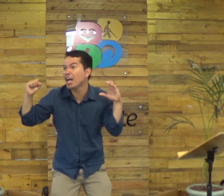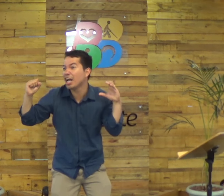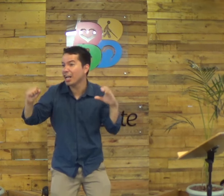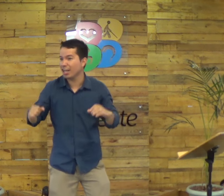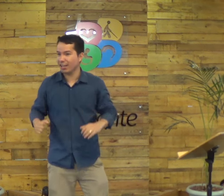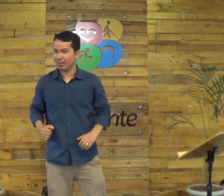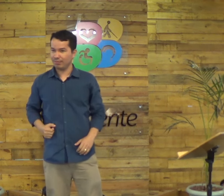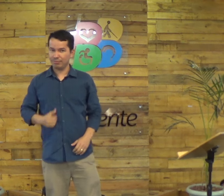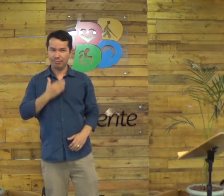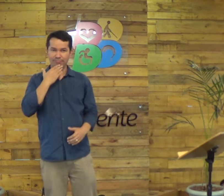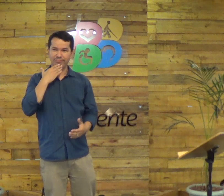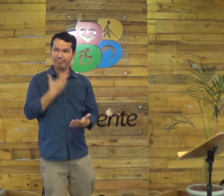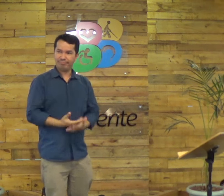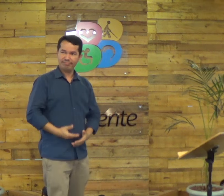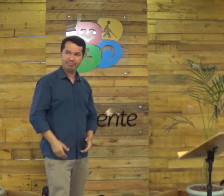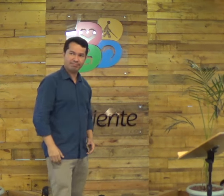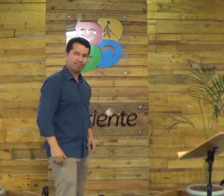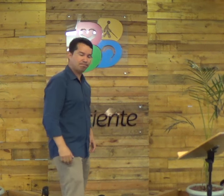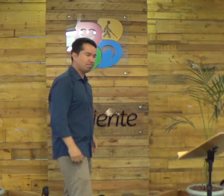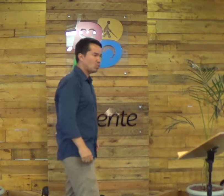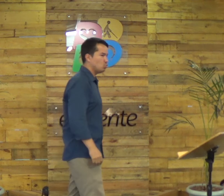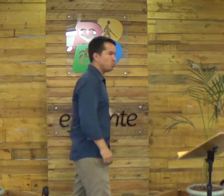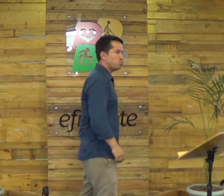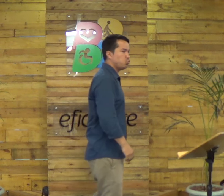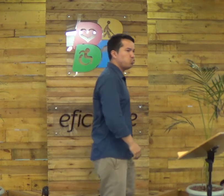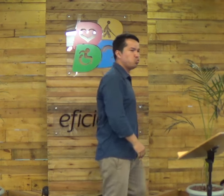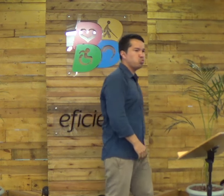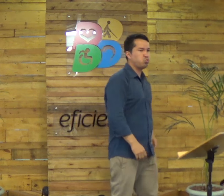shopping? Eu fiquei de cara, meu Deus,